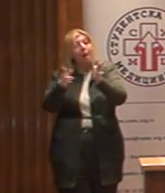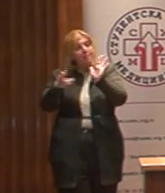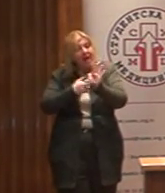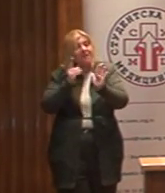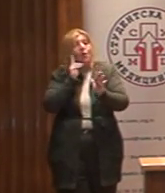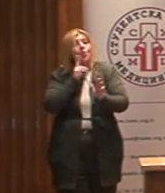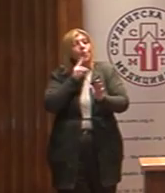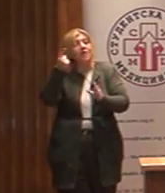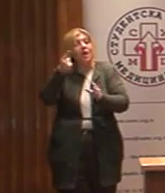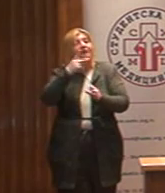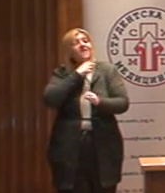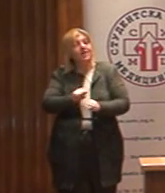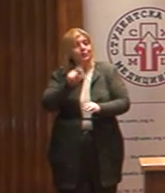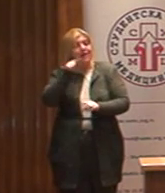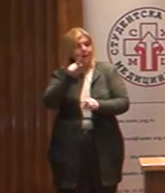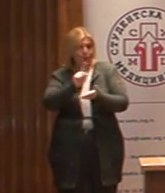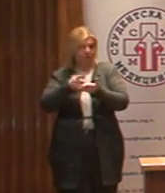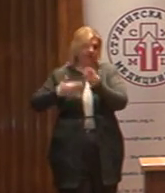Francuskoj u tom periodu.